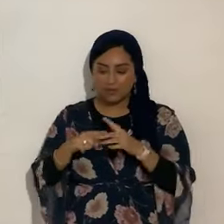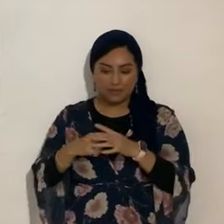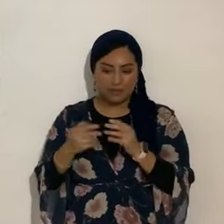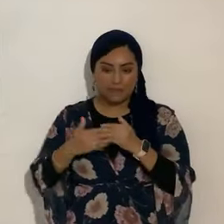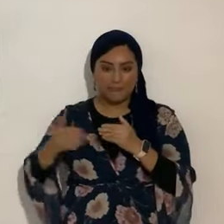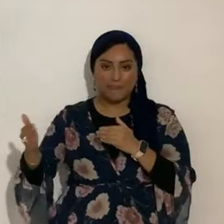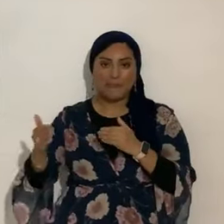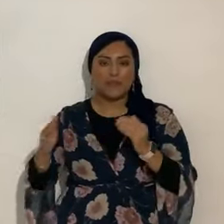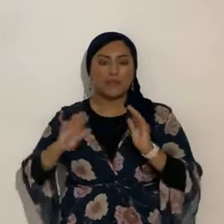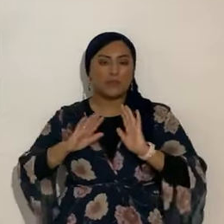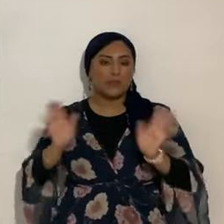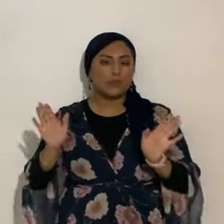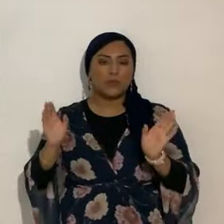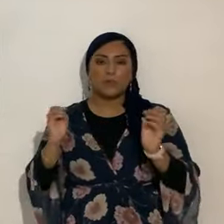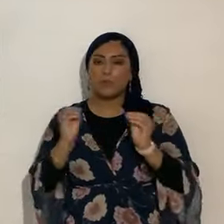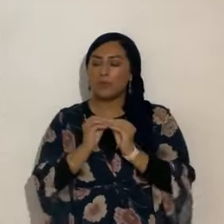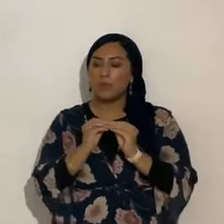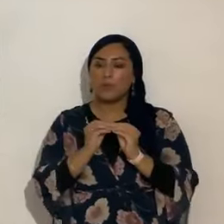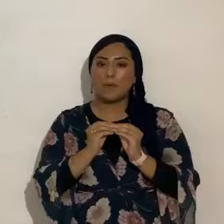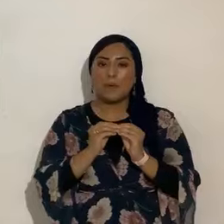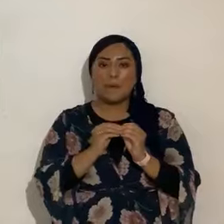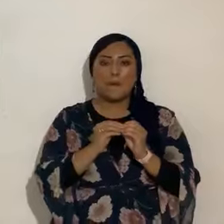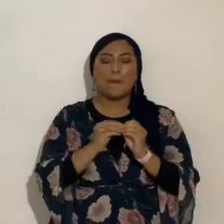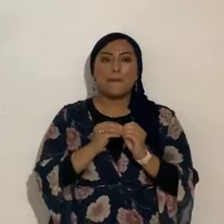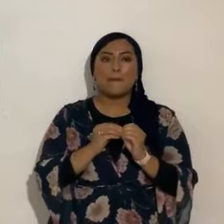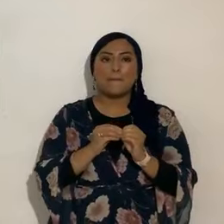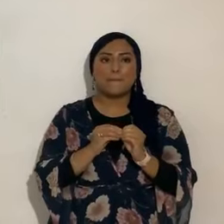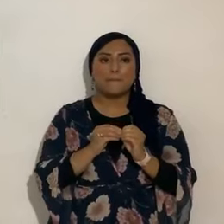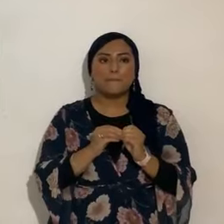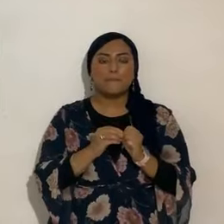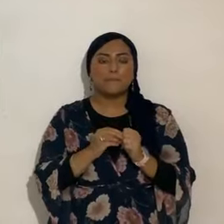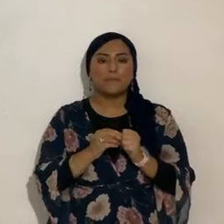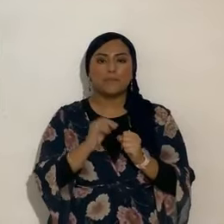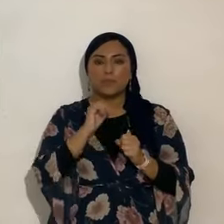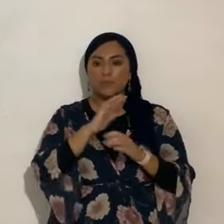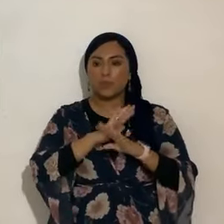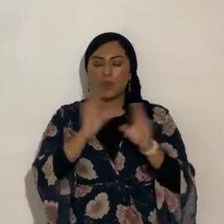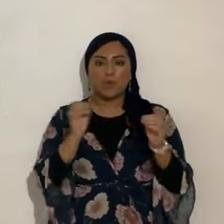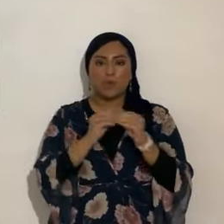sí, ya no te vuelvas a desheredar.